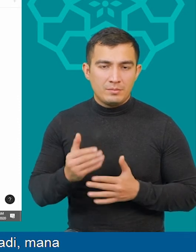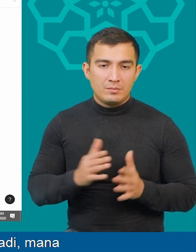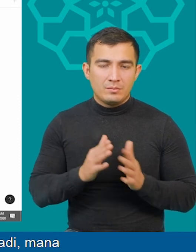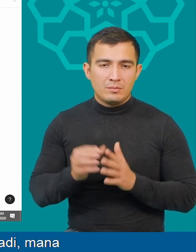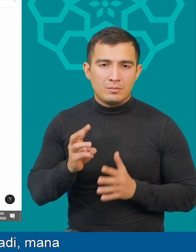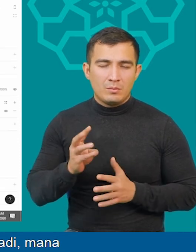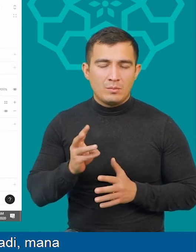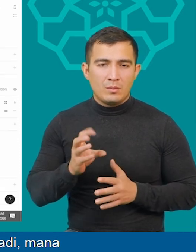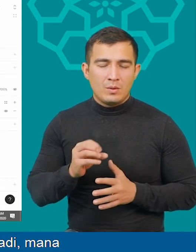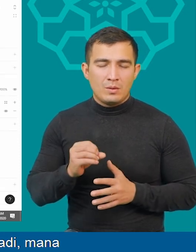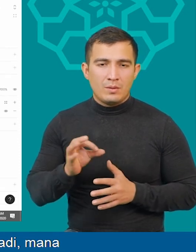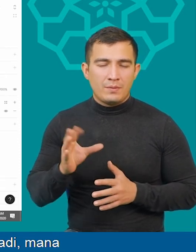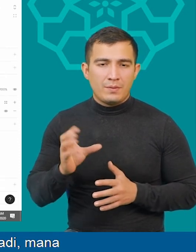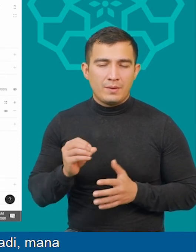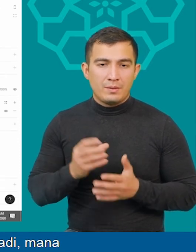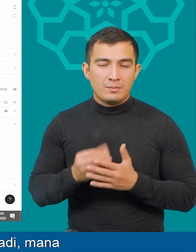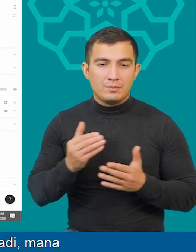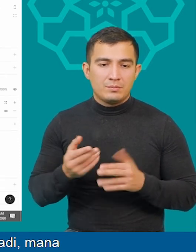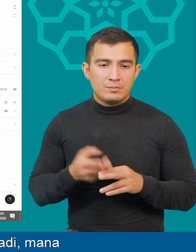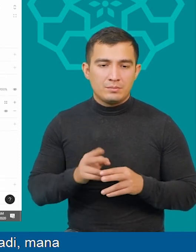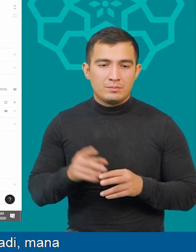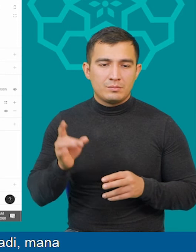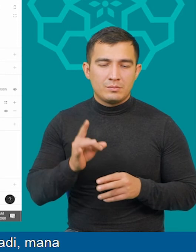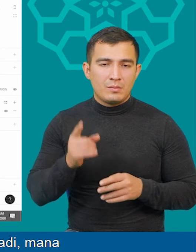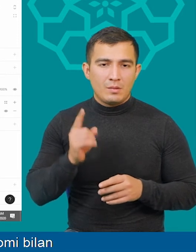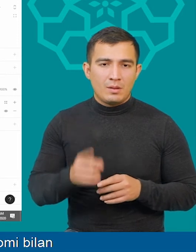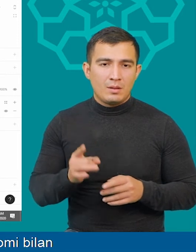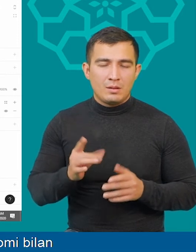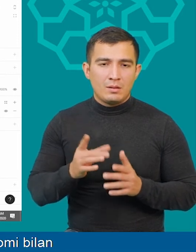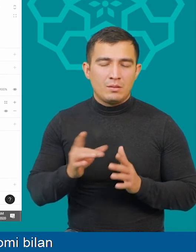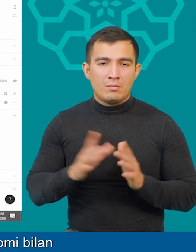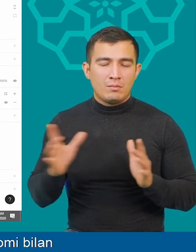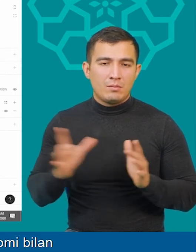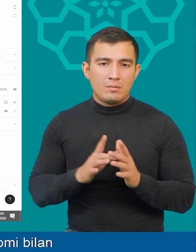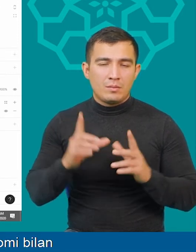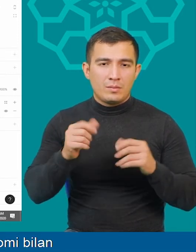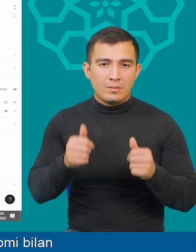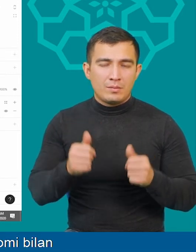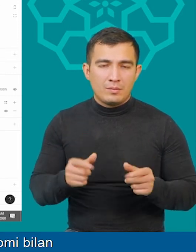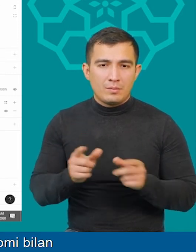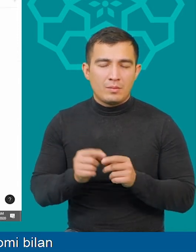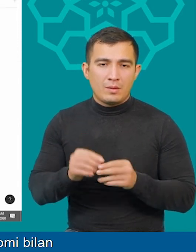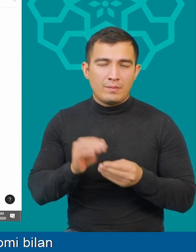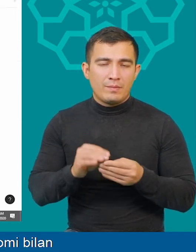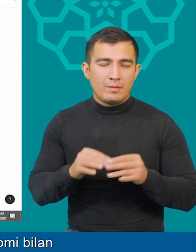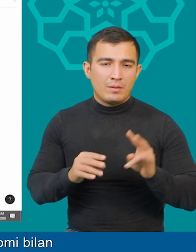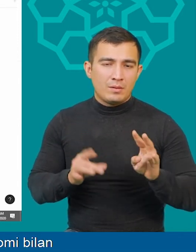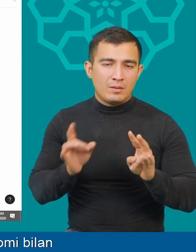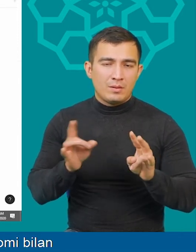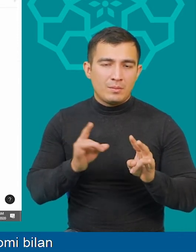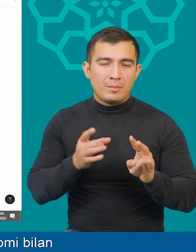Move toolda bu nima bo'lib qoladi? Kattalashmay qoladi. Mana bunaqa holatga kelib qoladi mana ko'rasizlar. Xo'p.